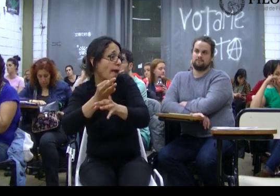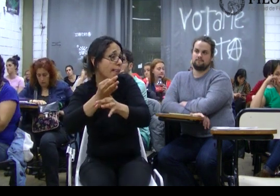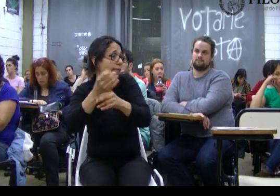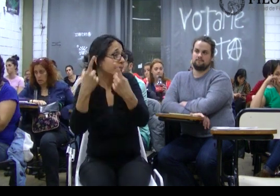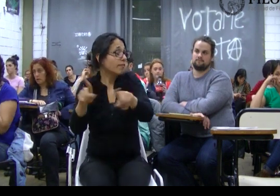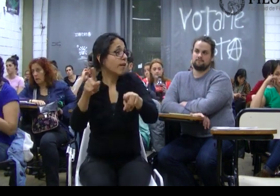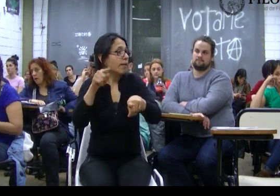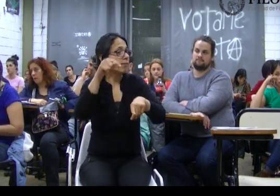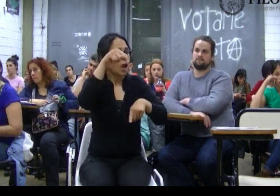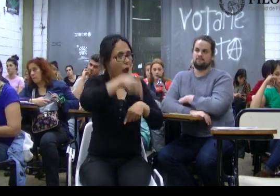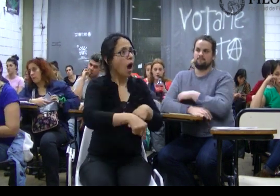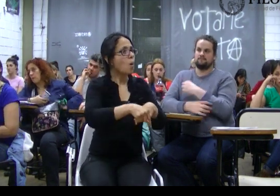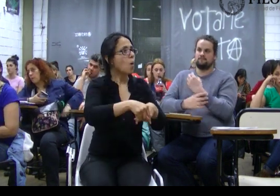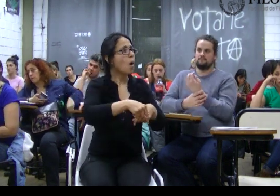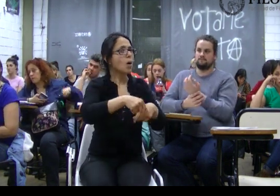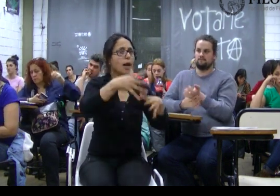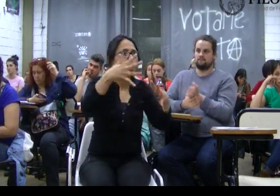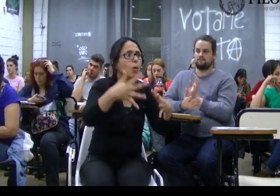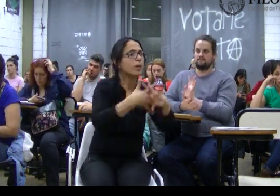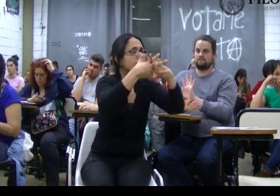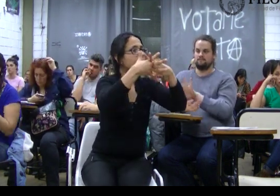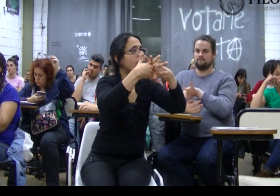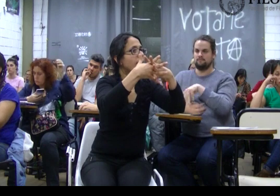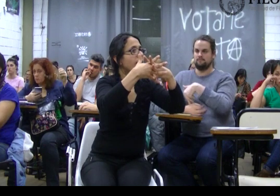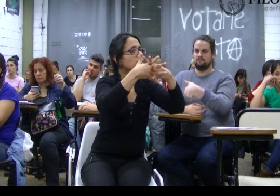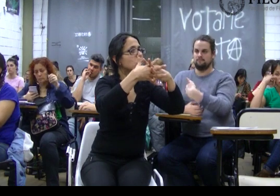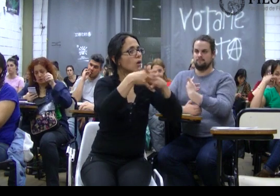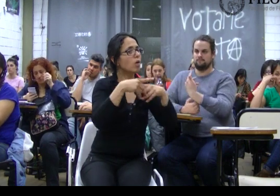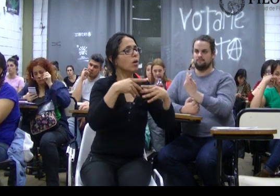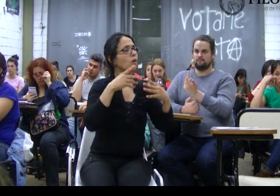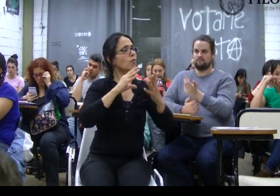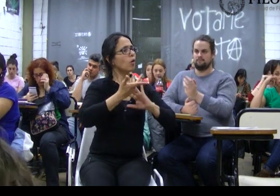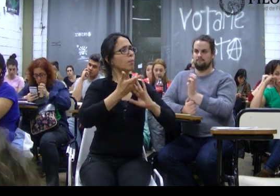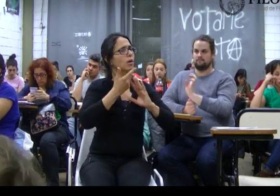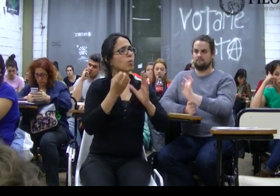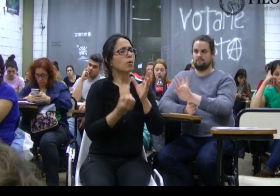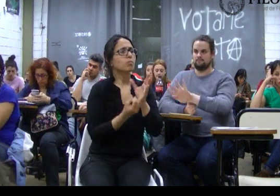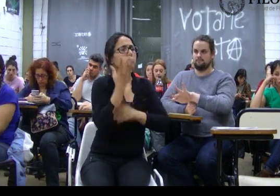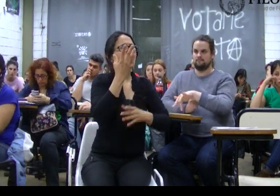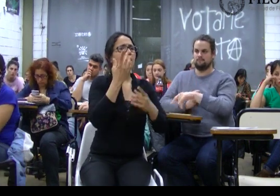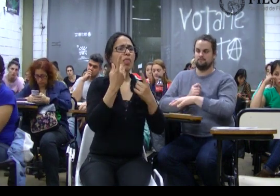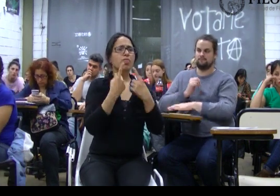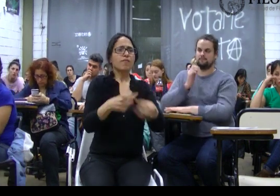común produzcan nuevas representaciones y nuevos vínculos sociales.